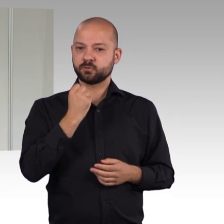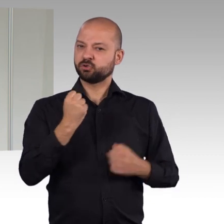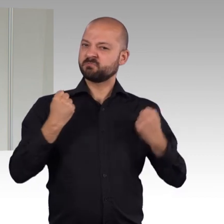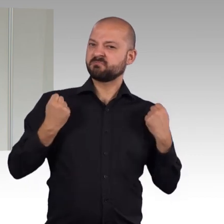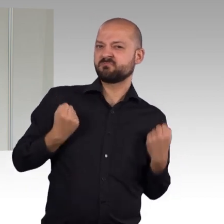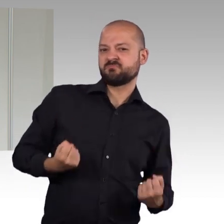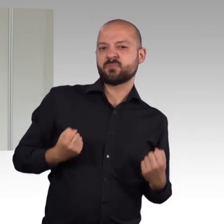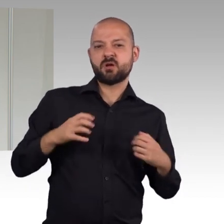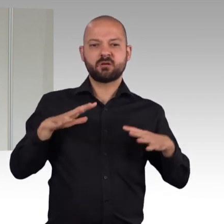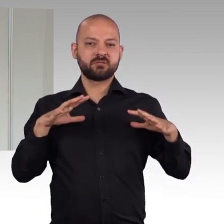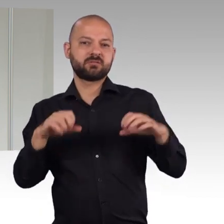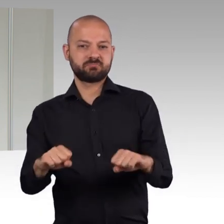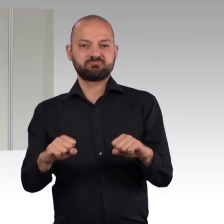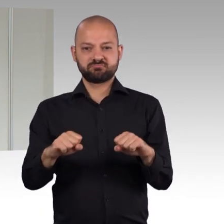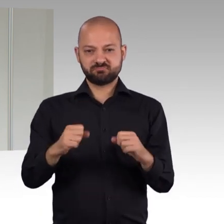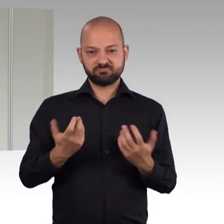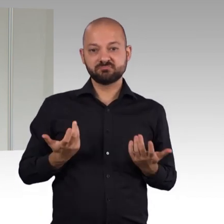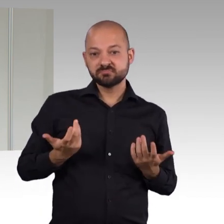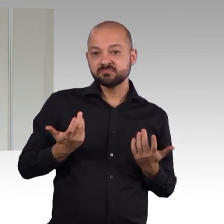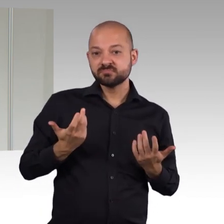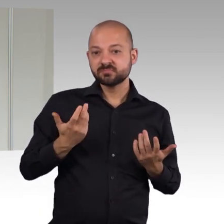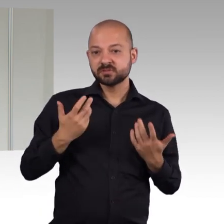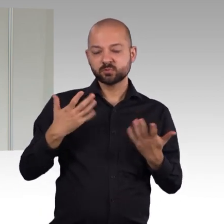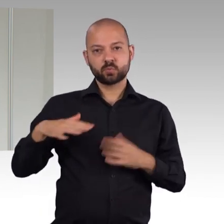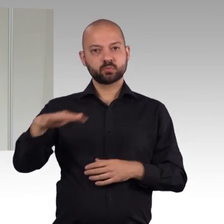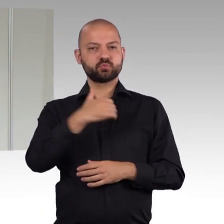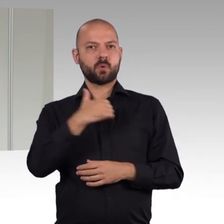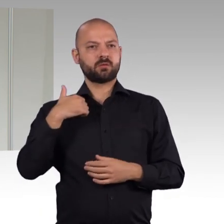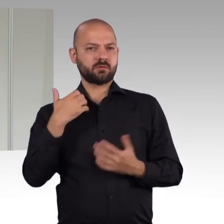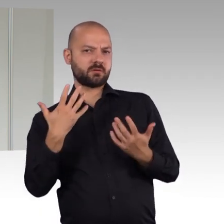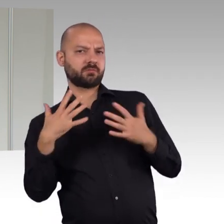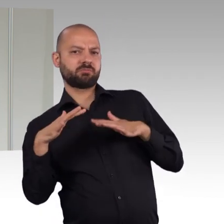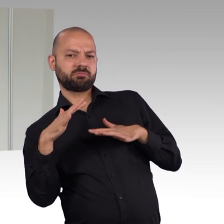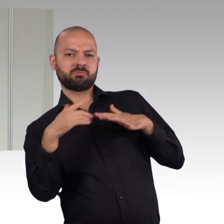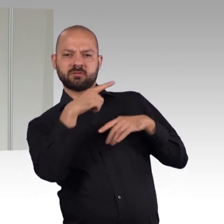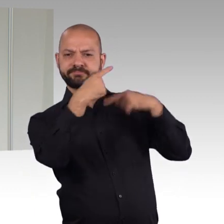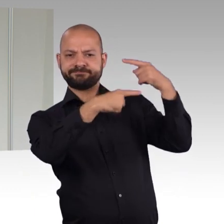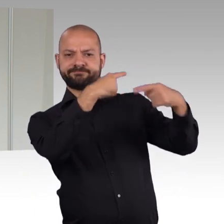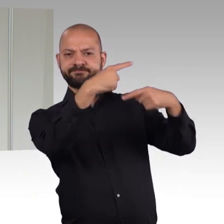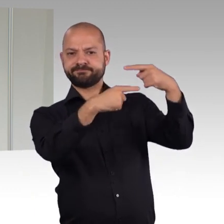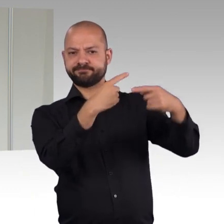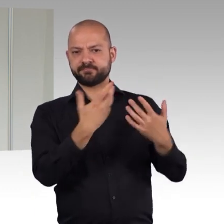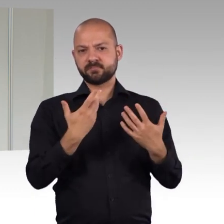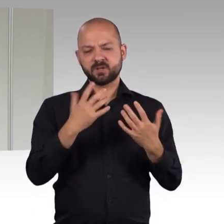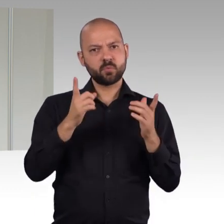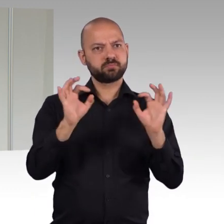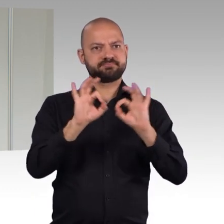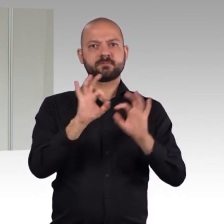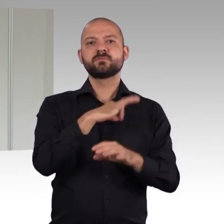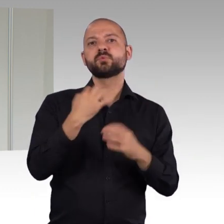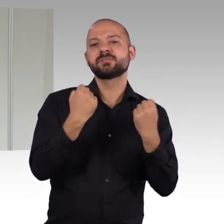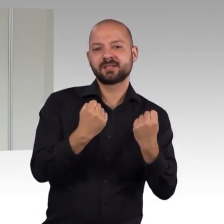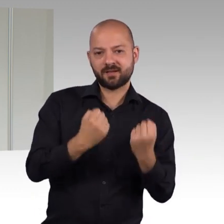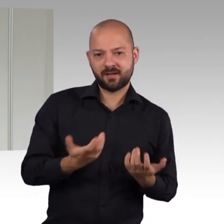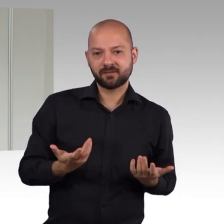Gesicht der CDU zu halten. Aber im entscheidenden Moment geben sie kampflos auf und lassen sich zu